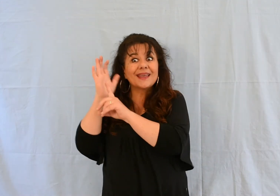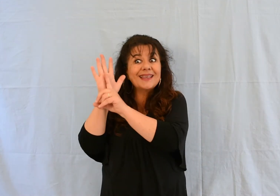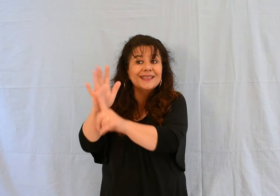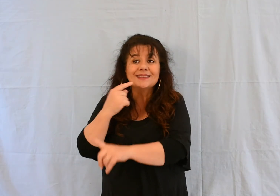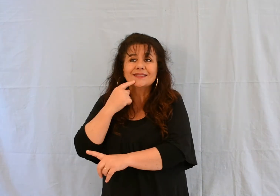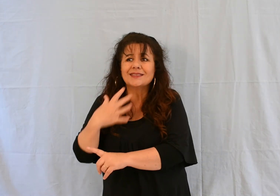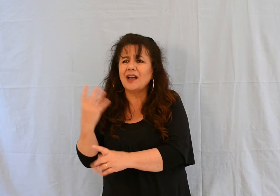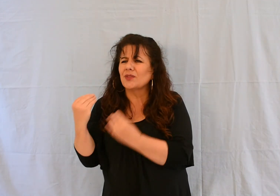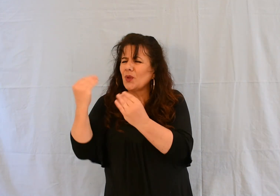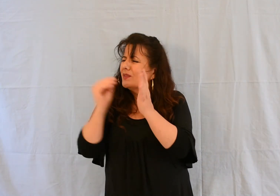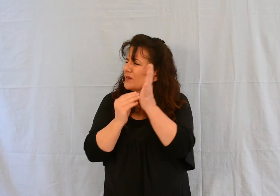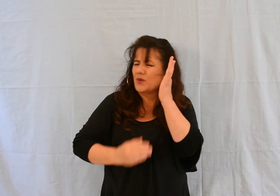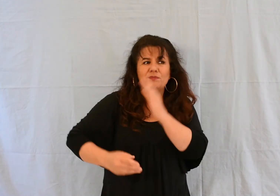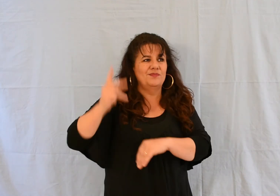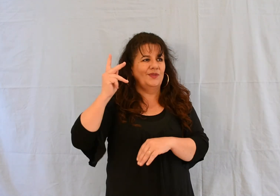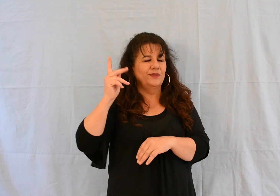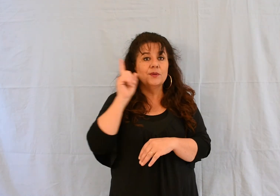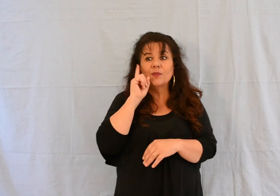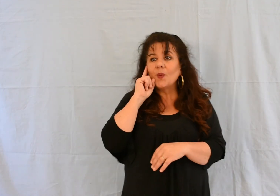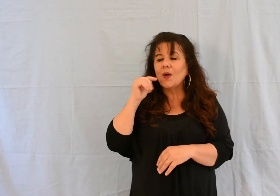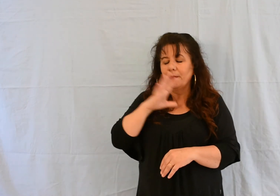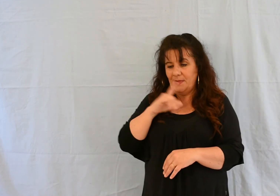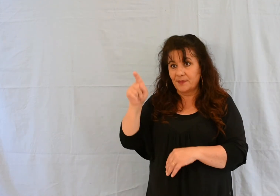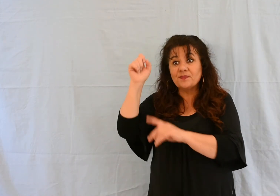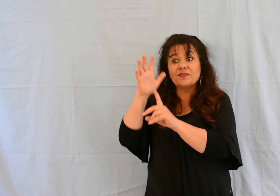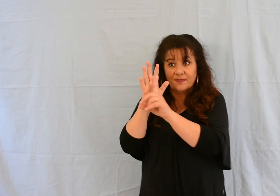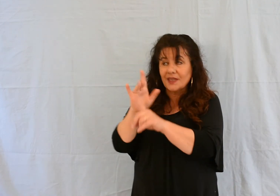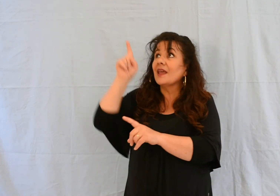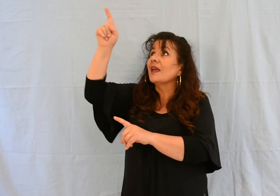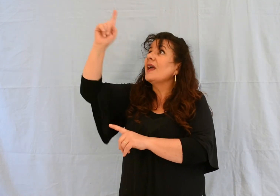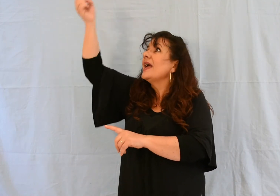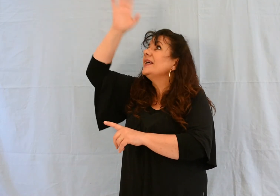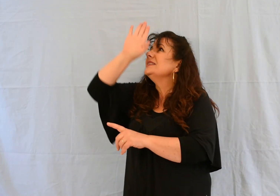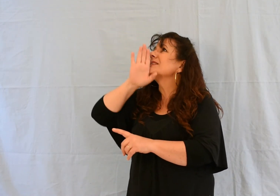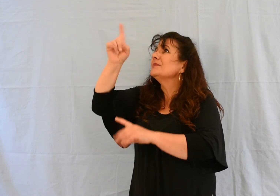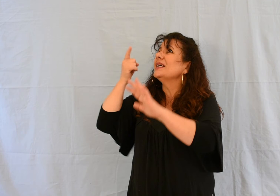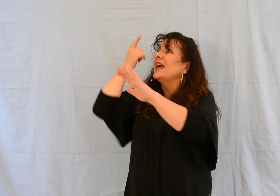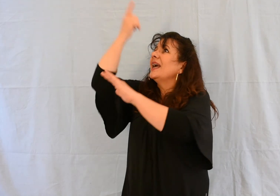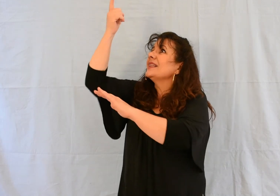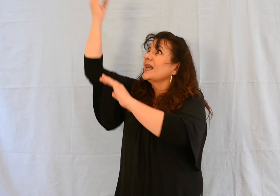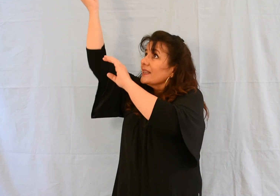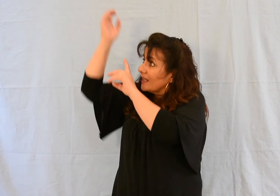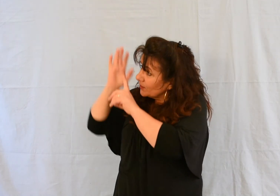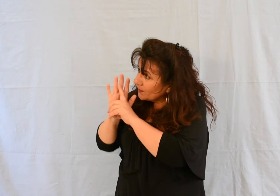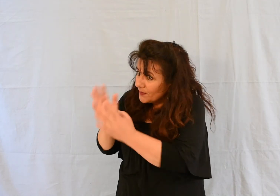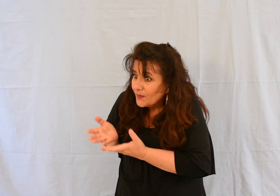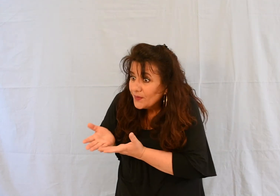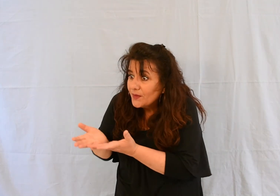Car le Christ, poussé par l'Esprit éternel, s'est offert lui-même